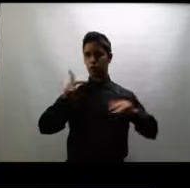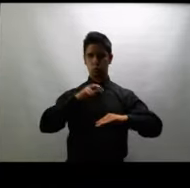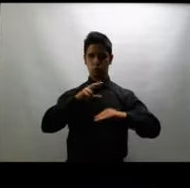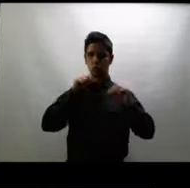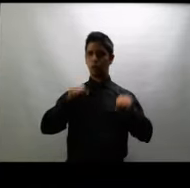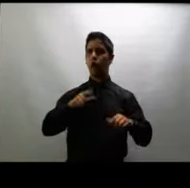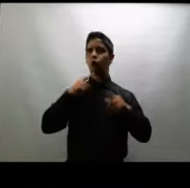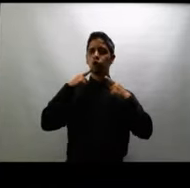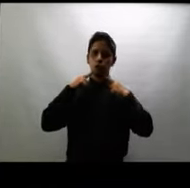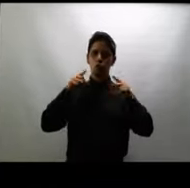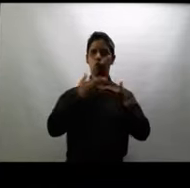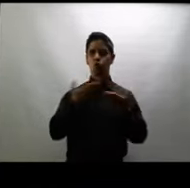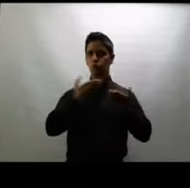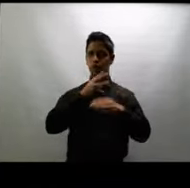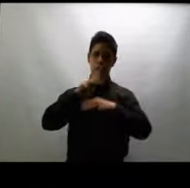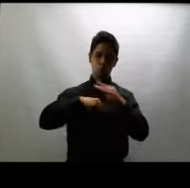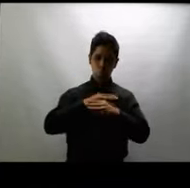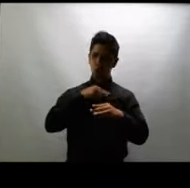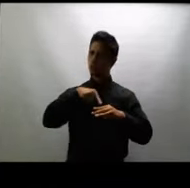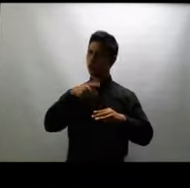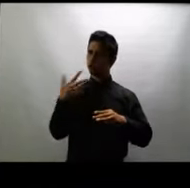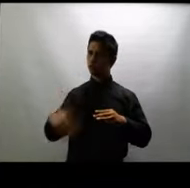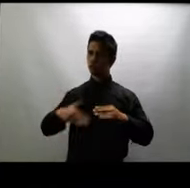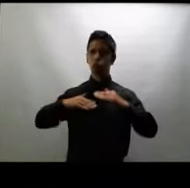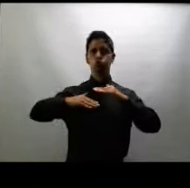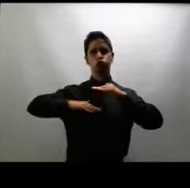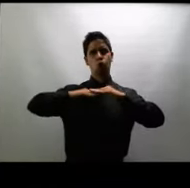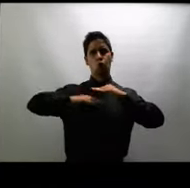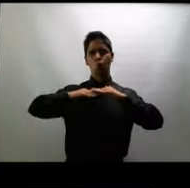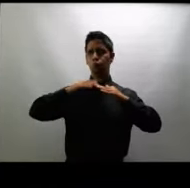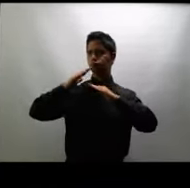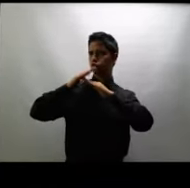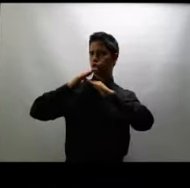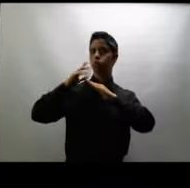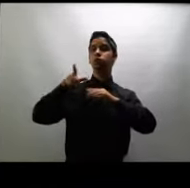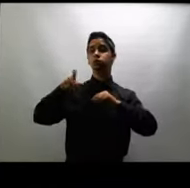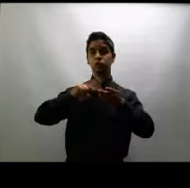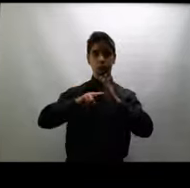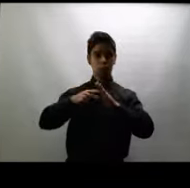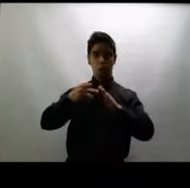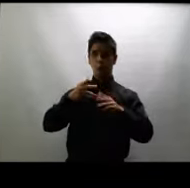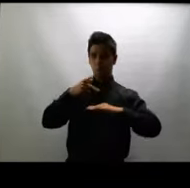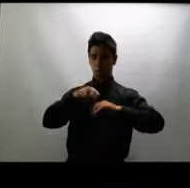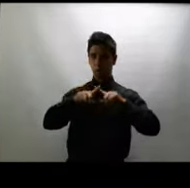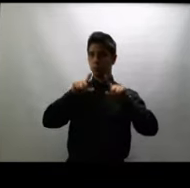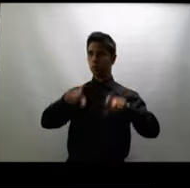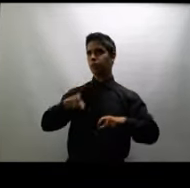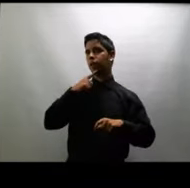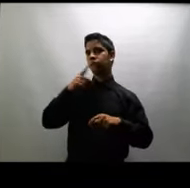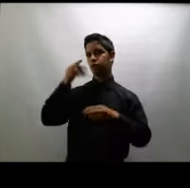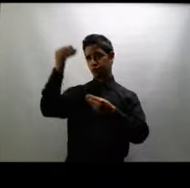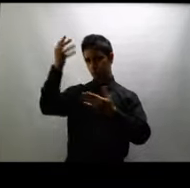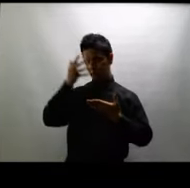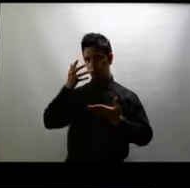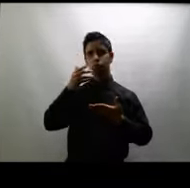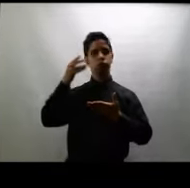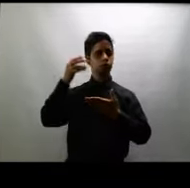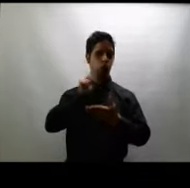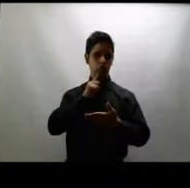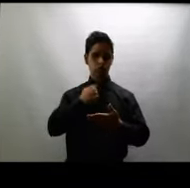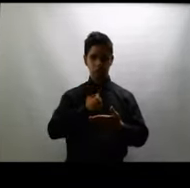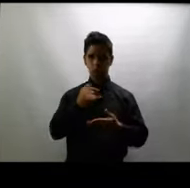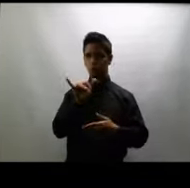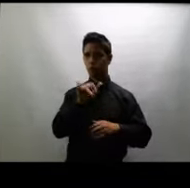logrando cosas a nivel mundial, y yo creo que Puerto Rico necesita tener accesible esa información. Nosotros necesitamos